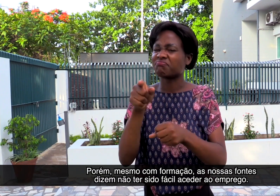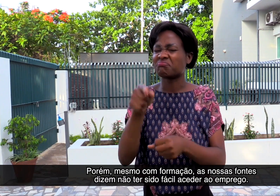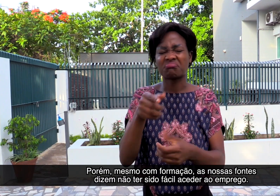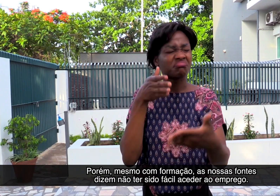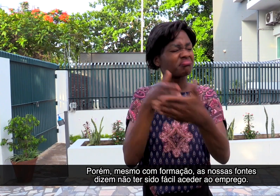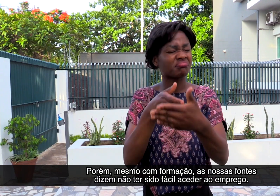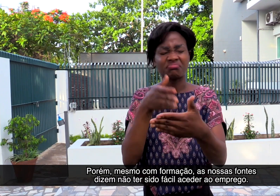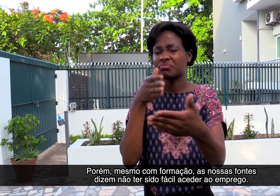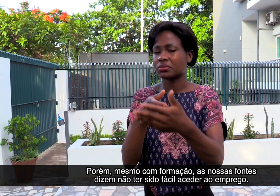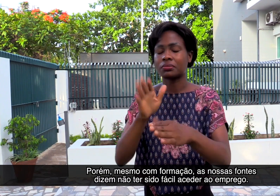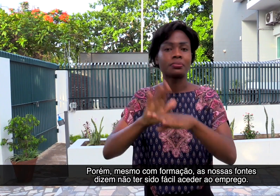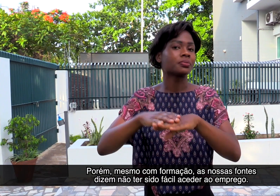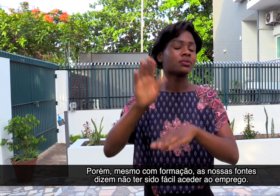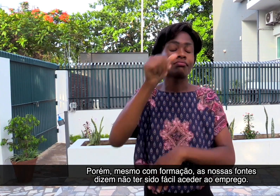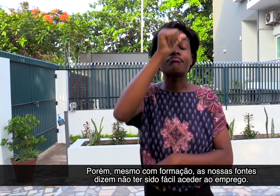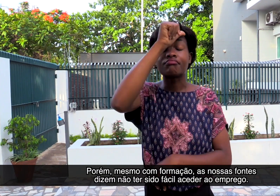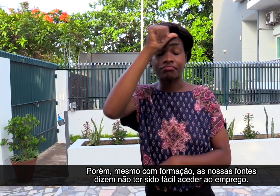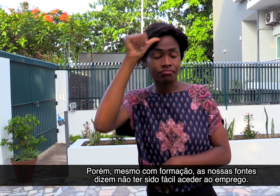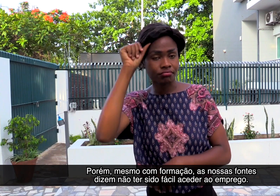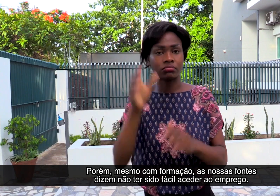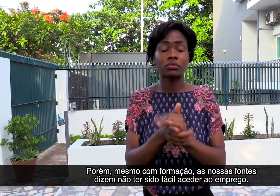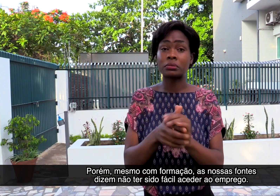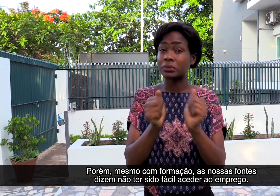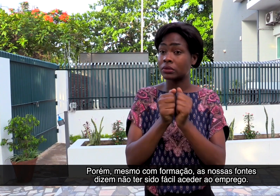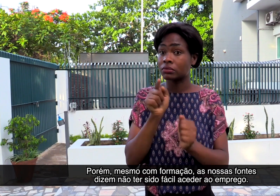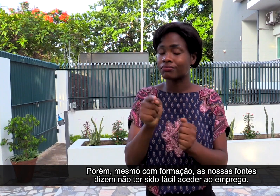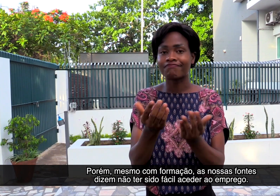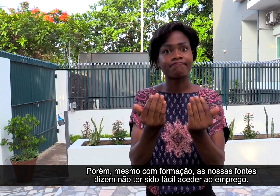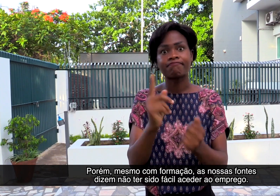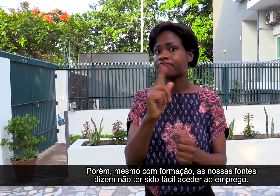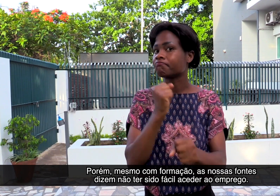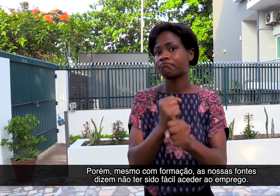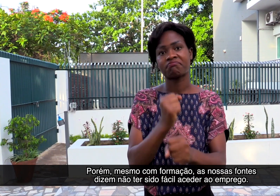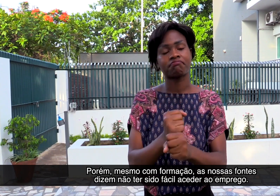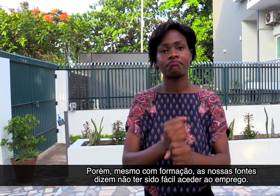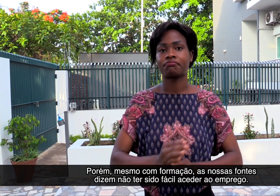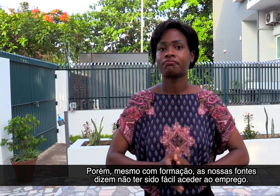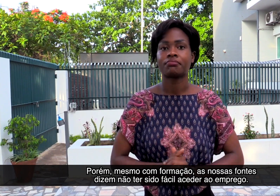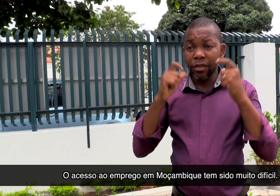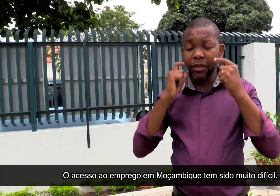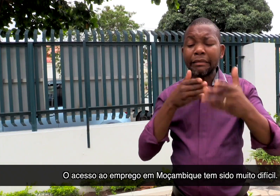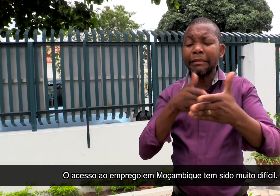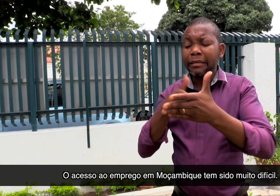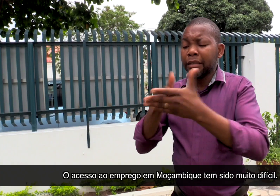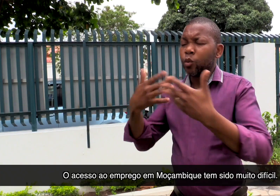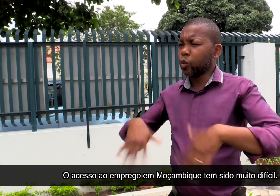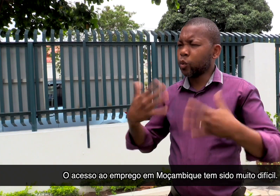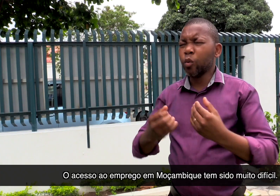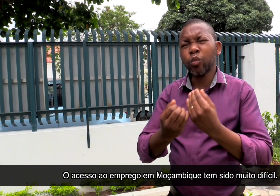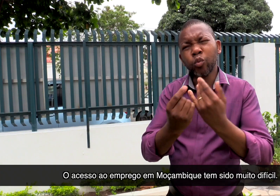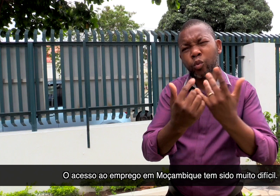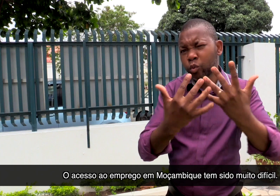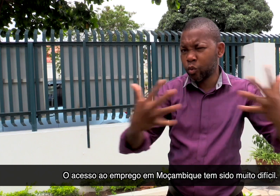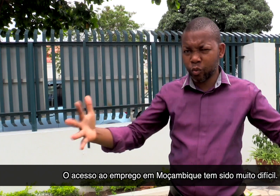fontes dizem não ter sido fácil aceder ao emprego. área do emprego